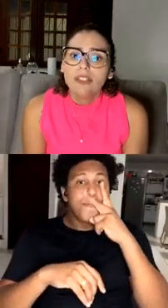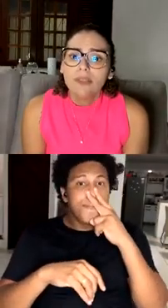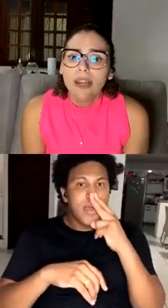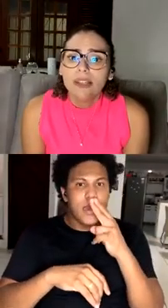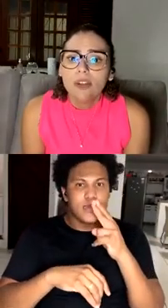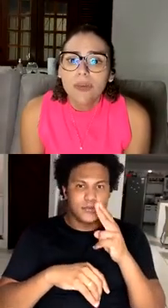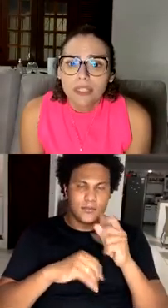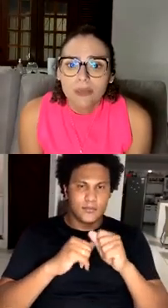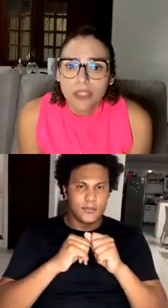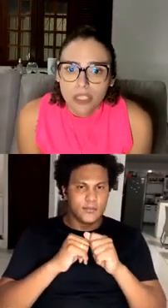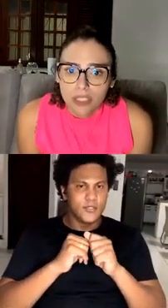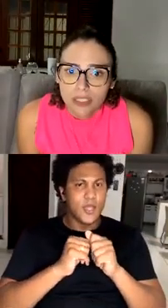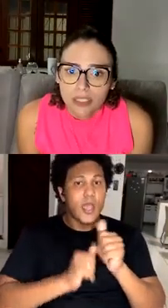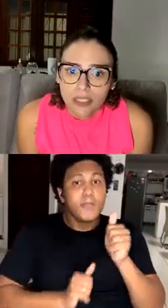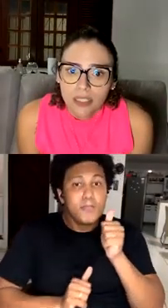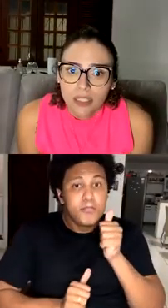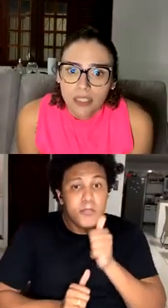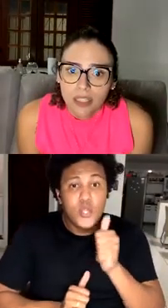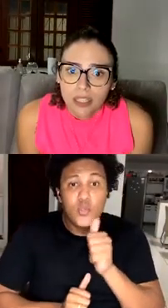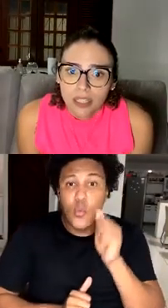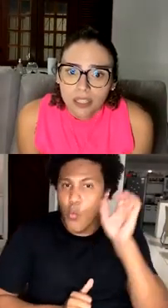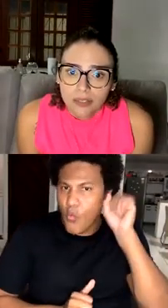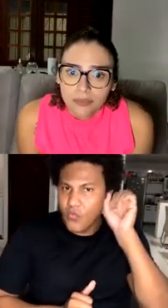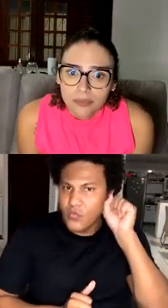momento desesperador para essas meninas.